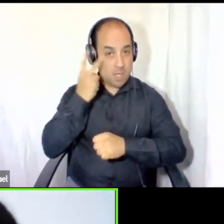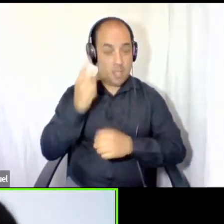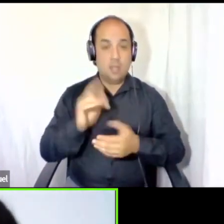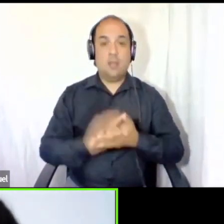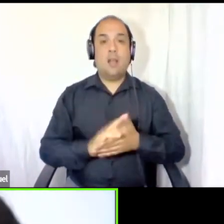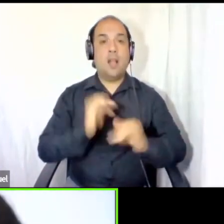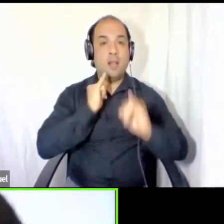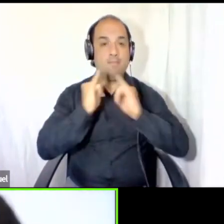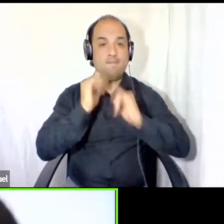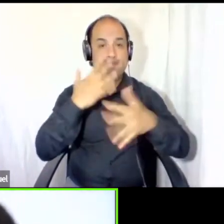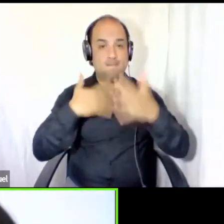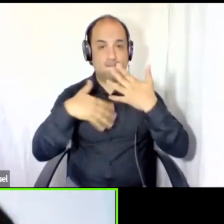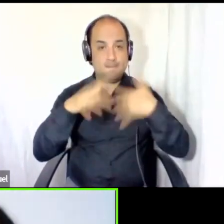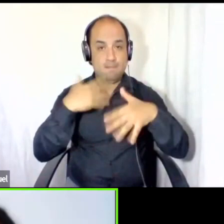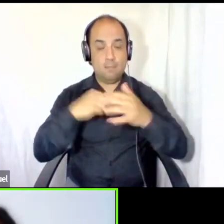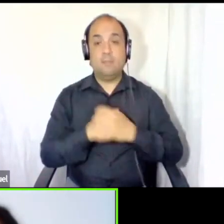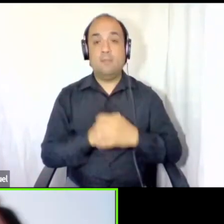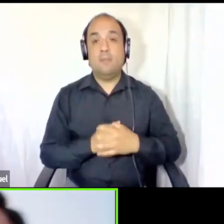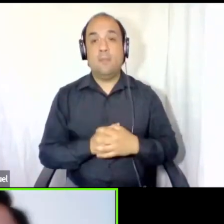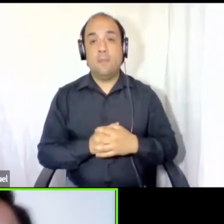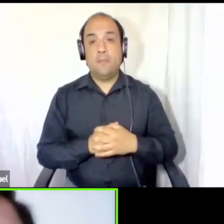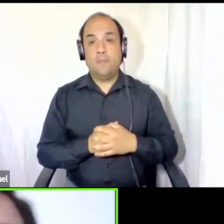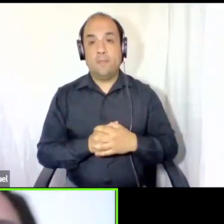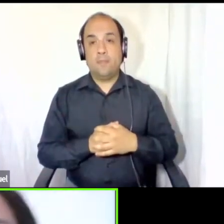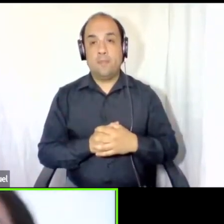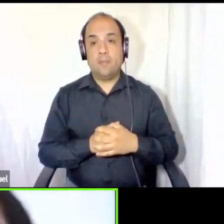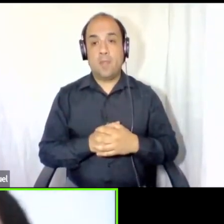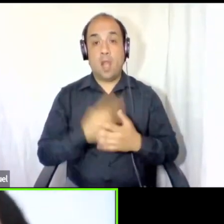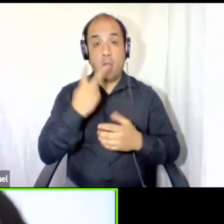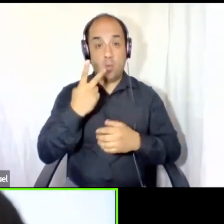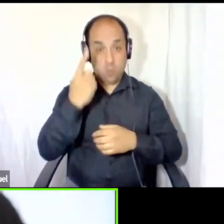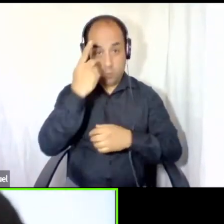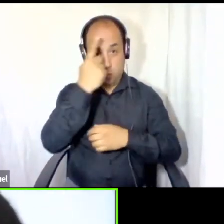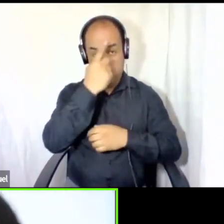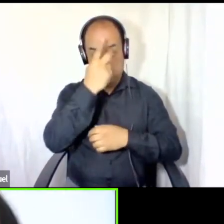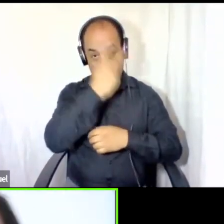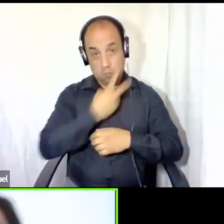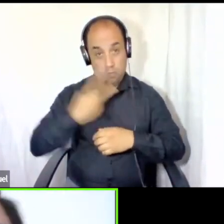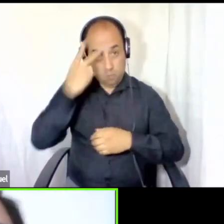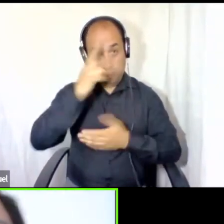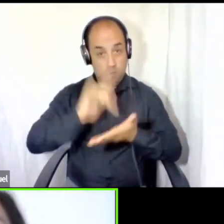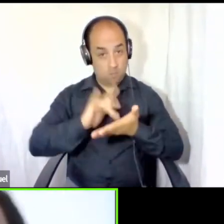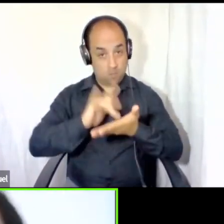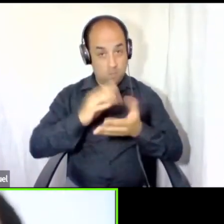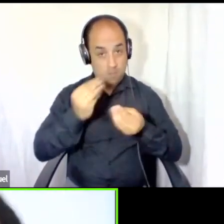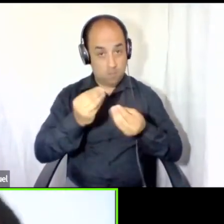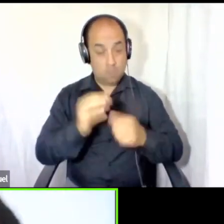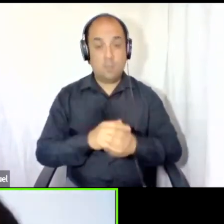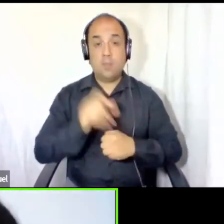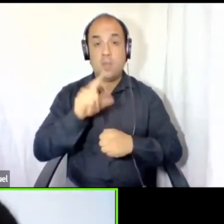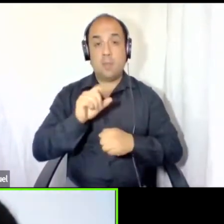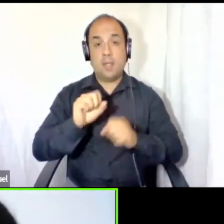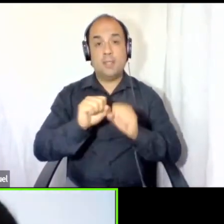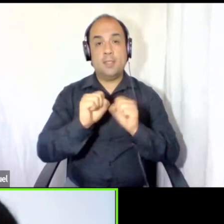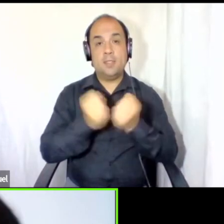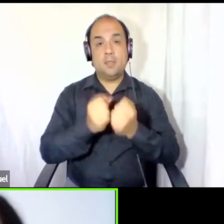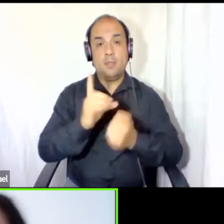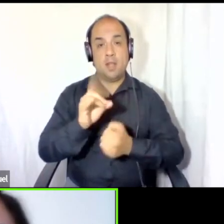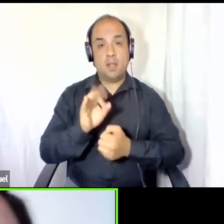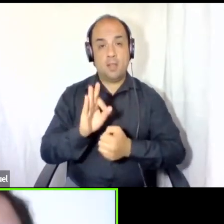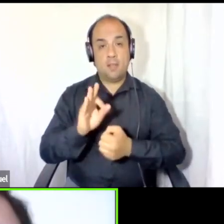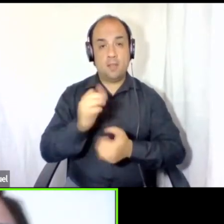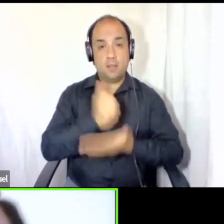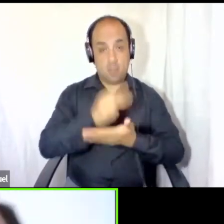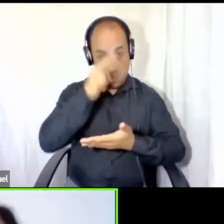de señas mexicana durante estas 2 horas. Muchísimas gracias. También al sistema DIF de la Ciudad de México por